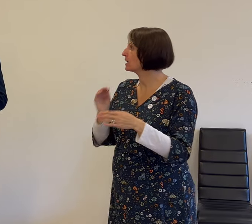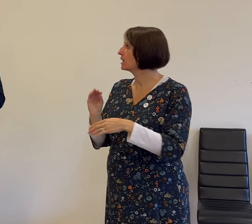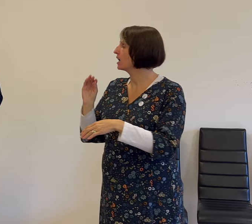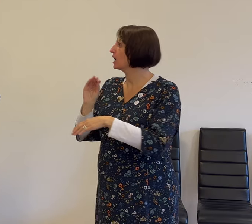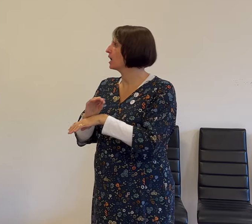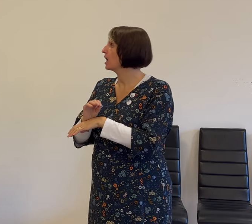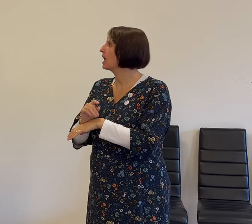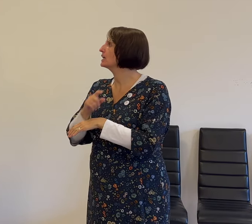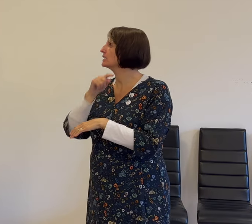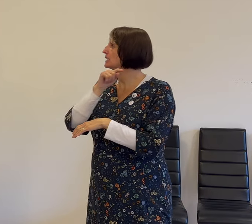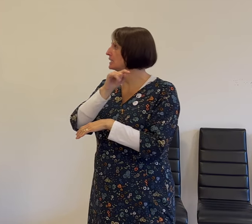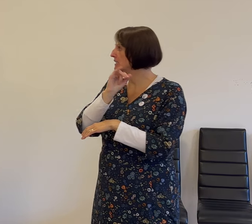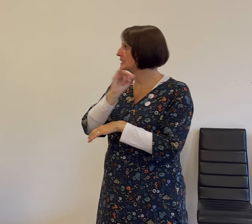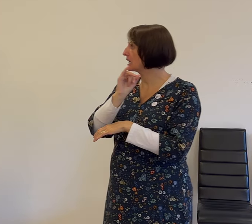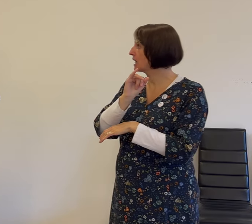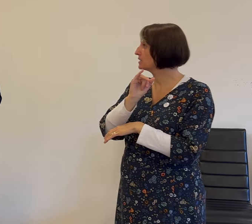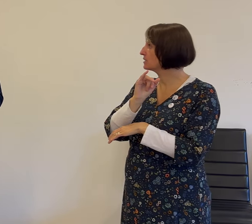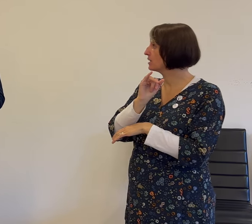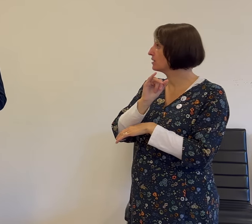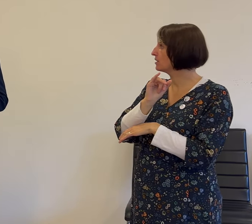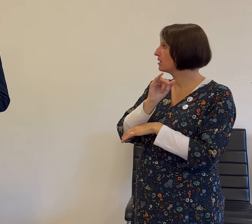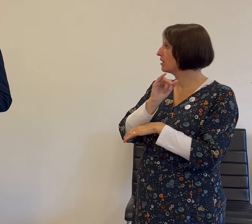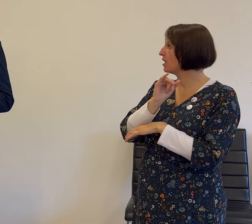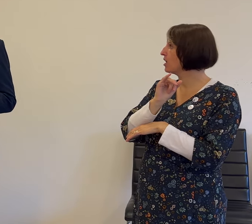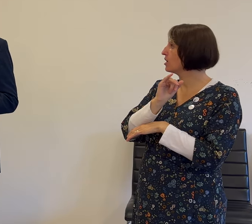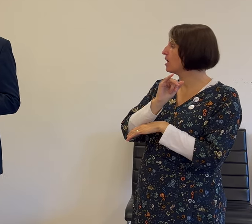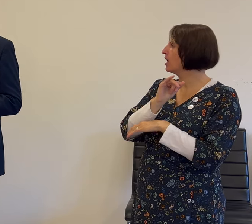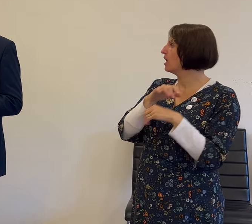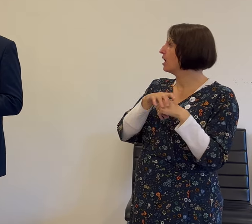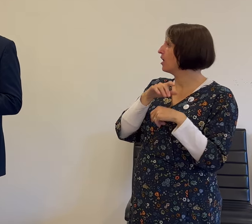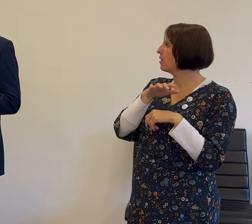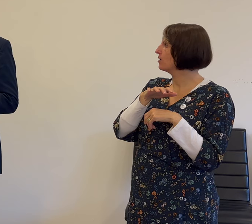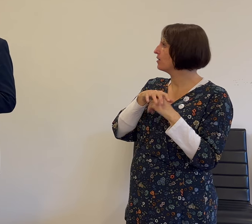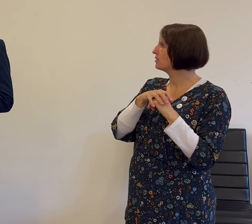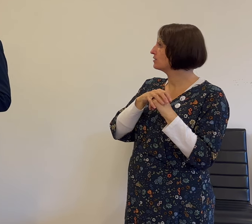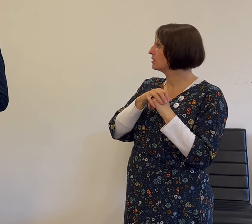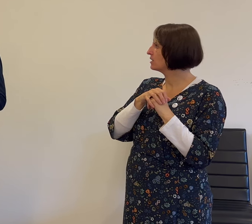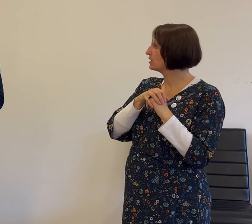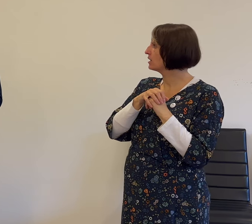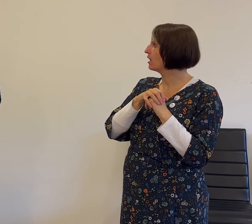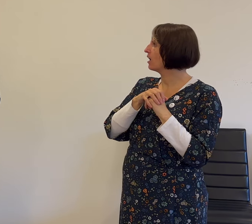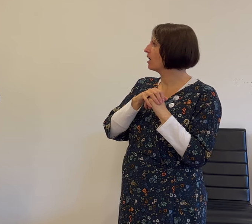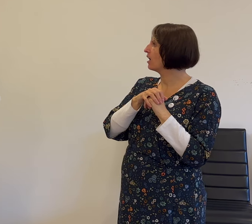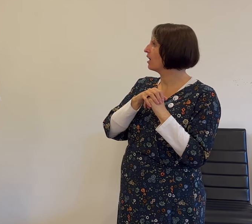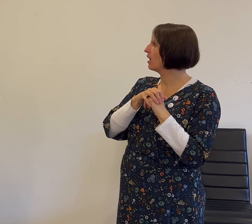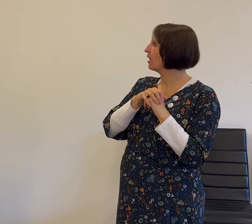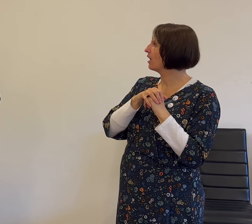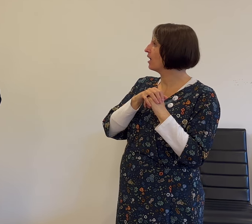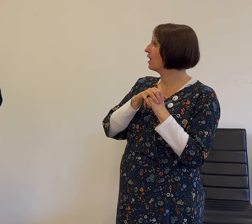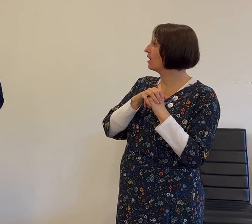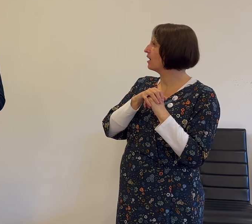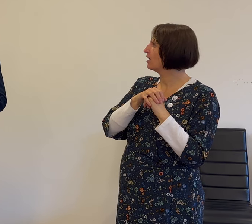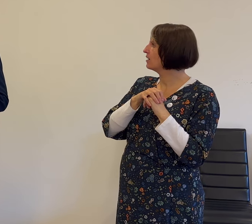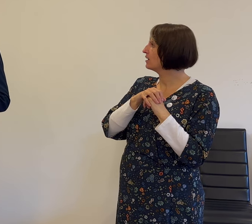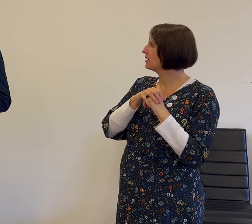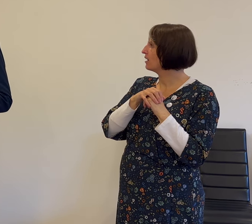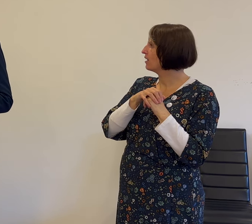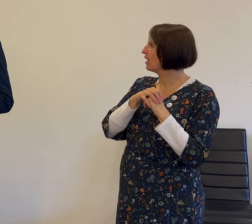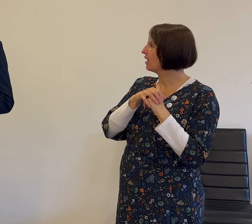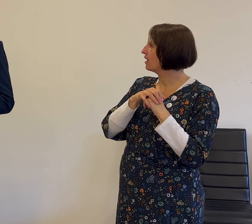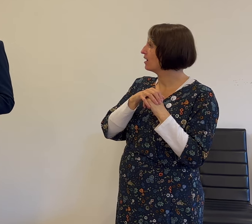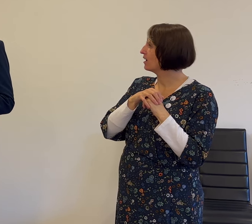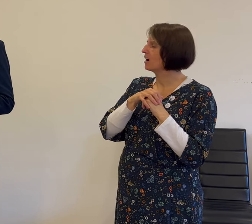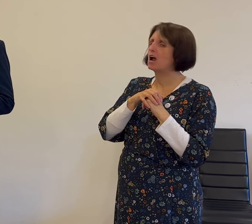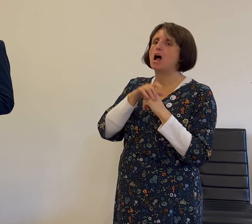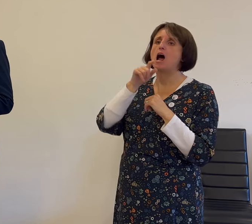Izraelci. O pár kapitol předtím čteme, že kovovou zbroj z celého izraelského národa má pouze Saul a